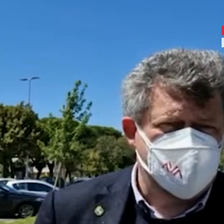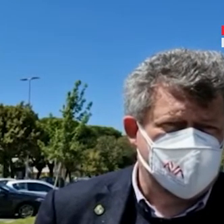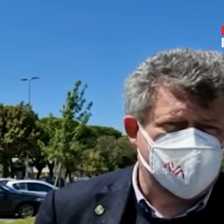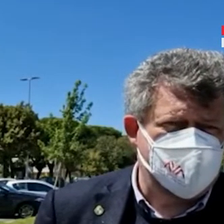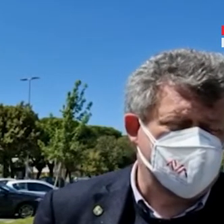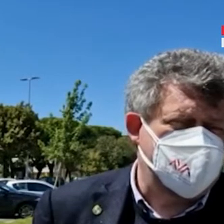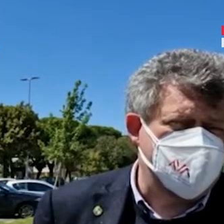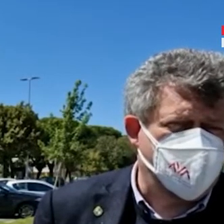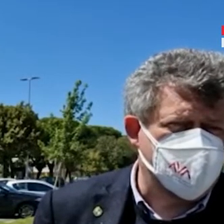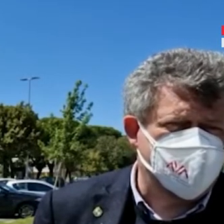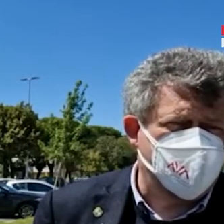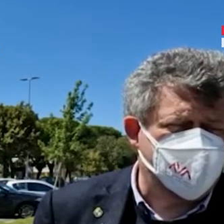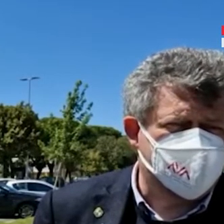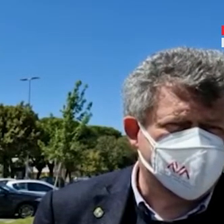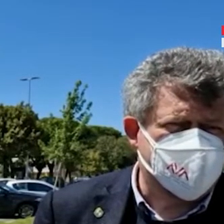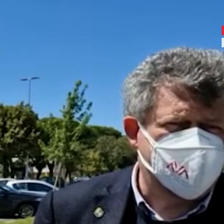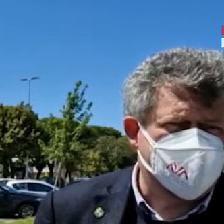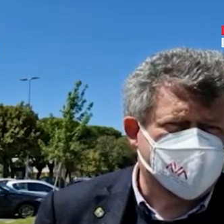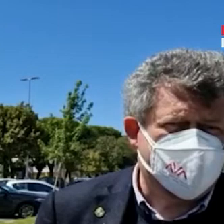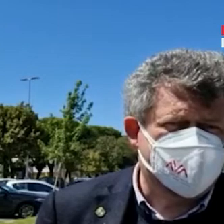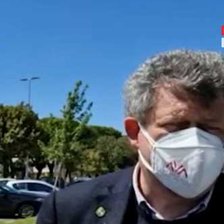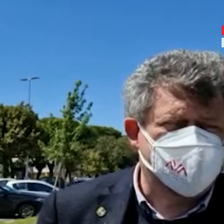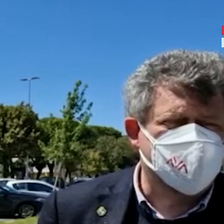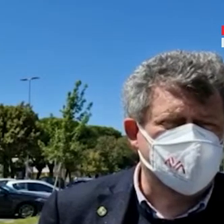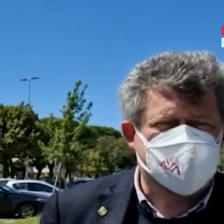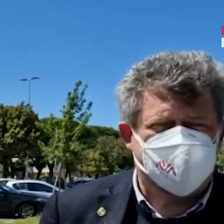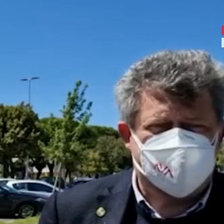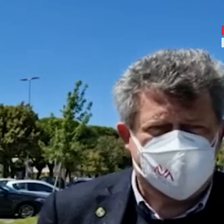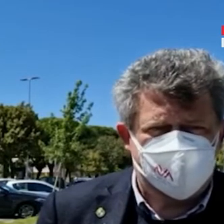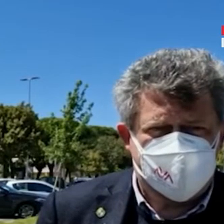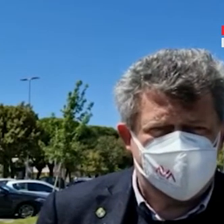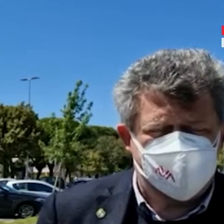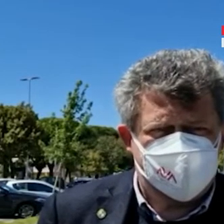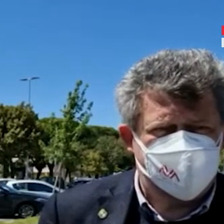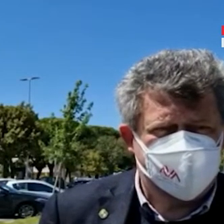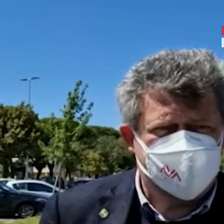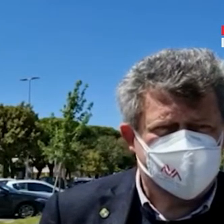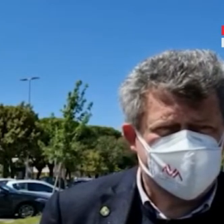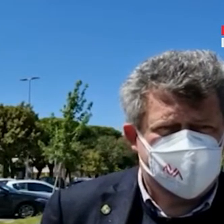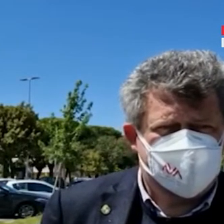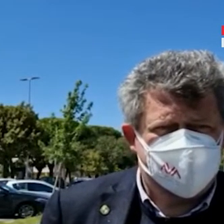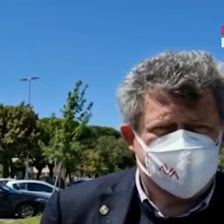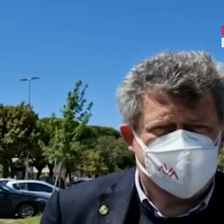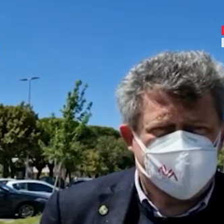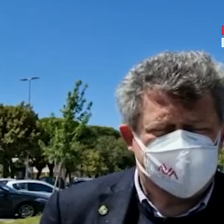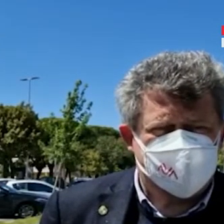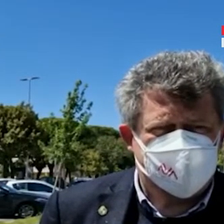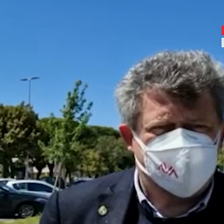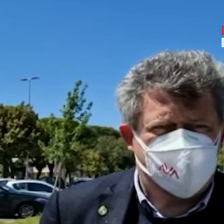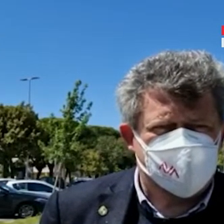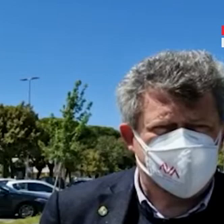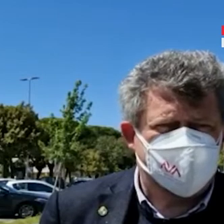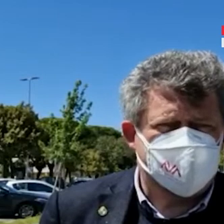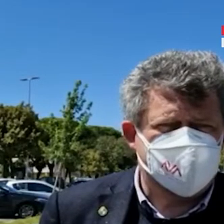giugno, e poi un po' alla volta apriranno anche altri. Alcuni scavalleranno l'anno, andranno a finire ad aprire al marzo